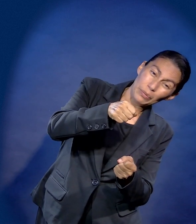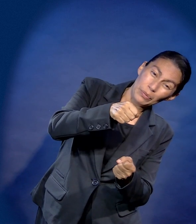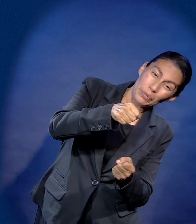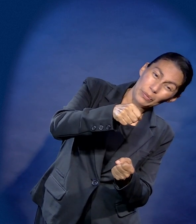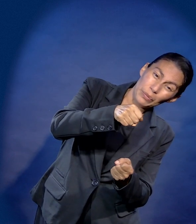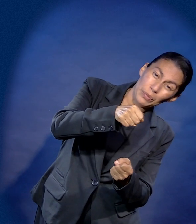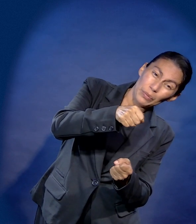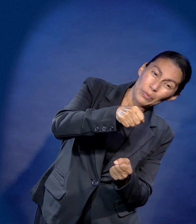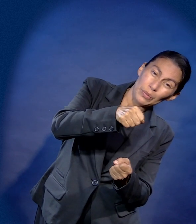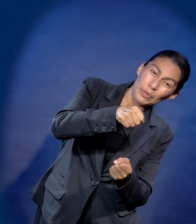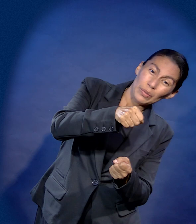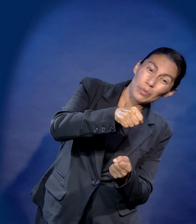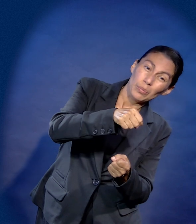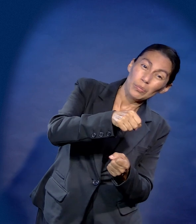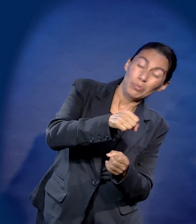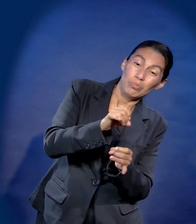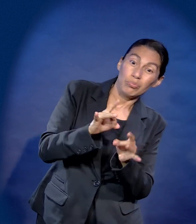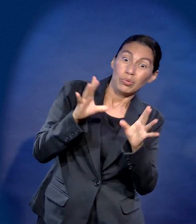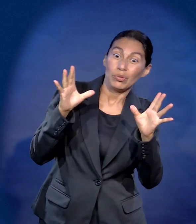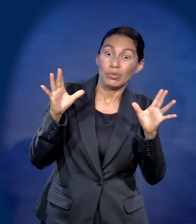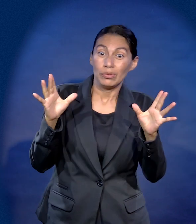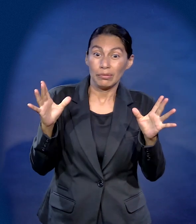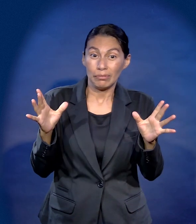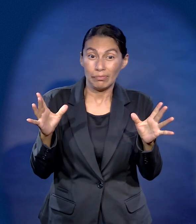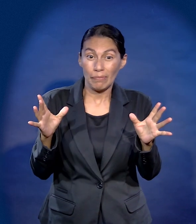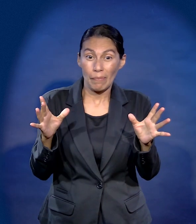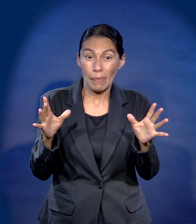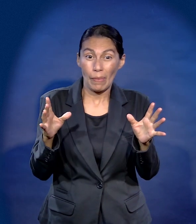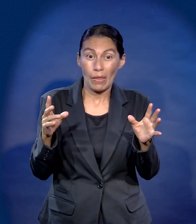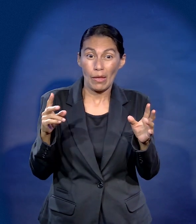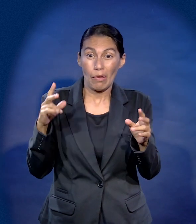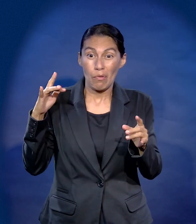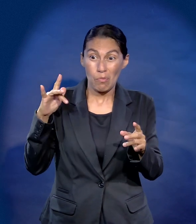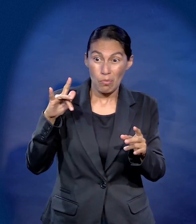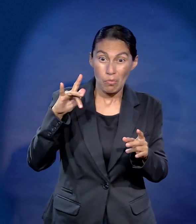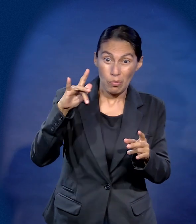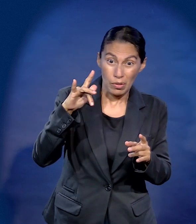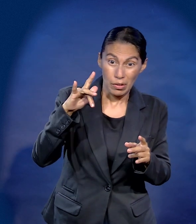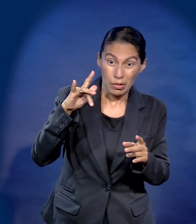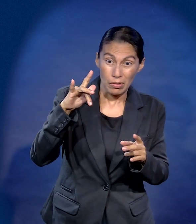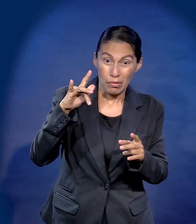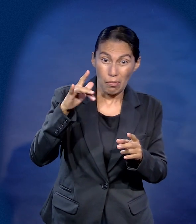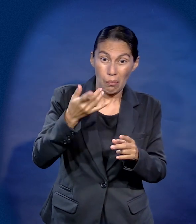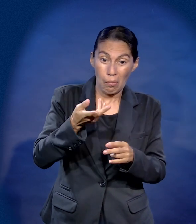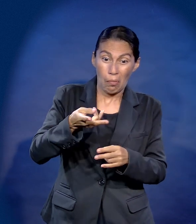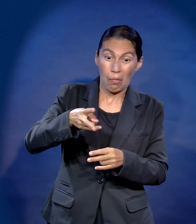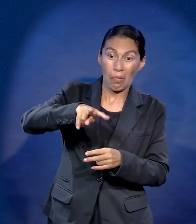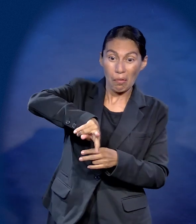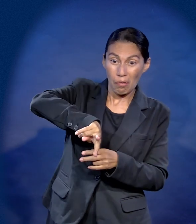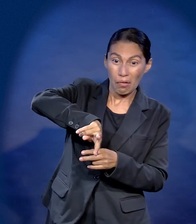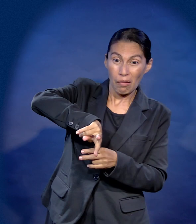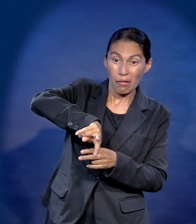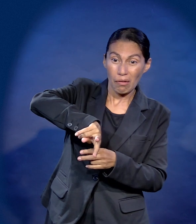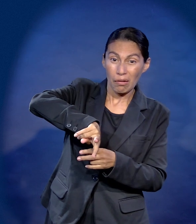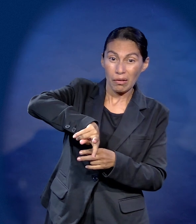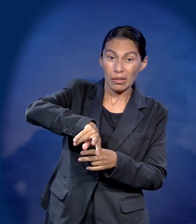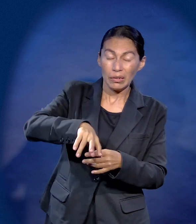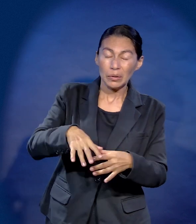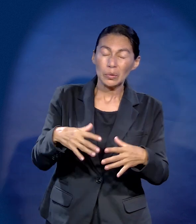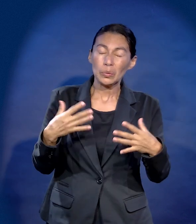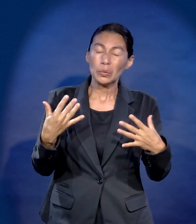virar, a virar, a virar, a virar, a virar, a virar, a virar, a virar. Hasta que de pronto el tranquilo vuelo 593 está